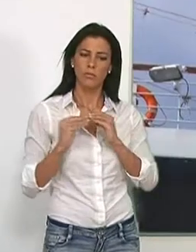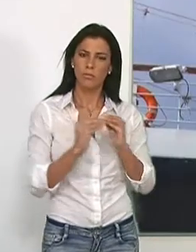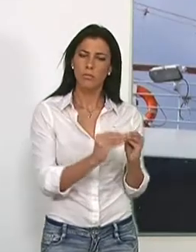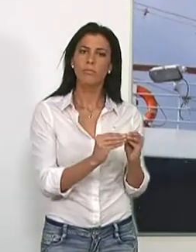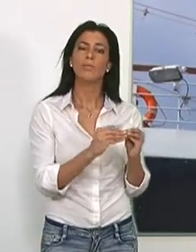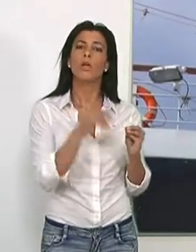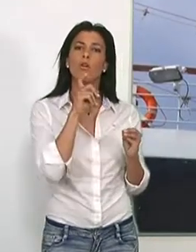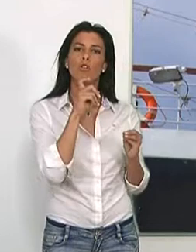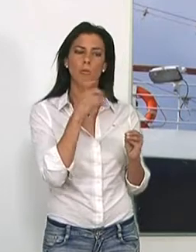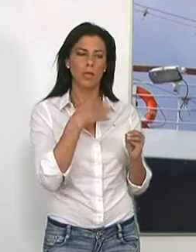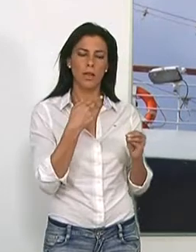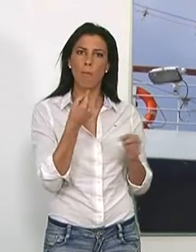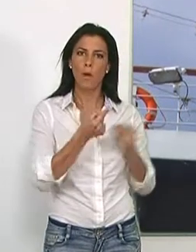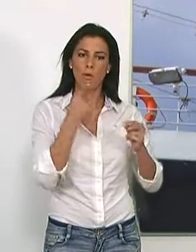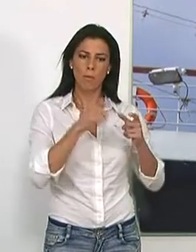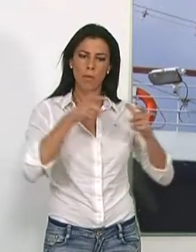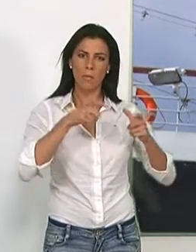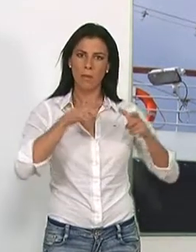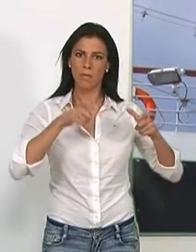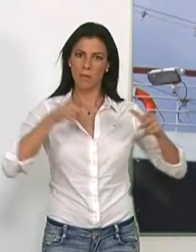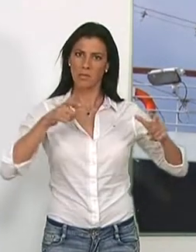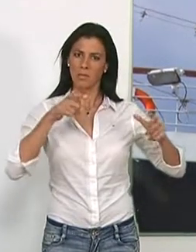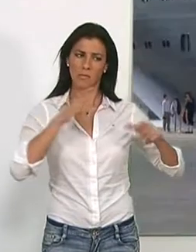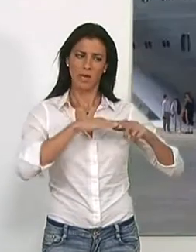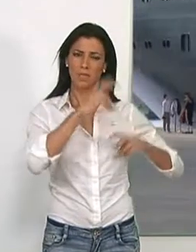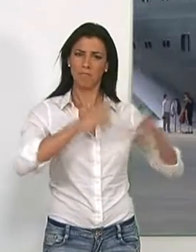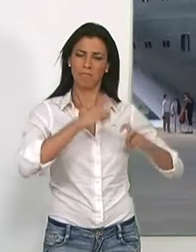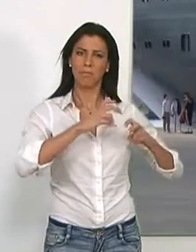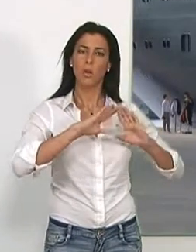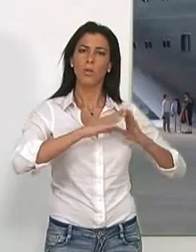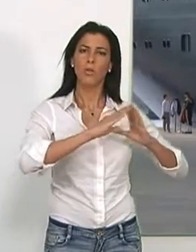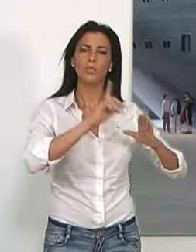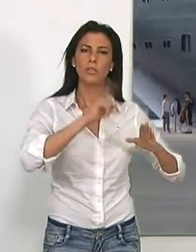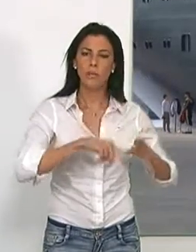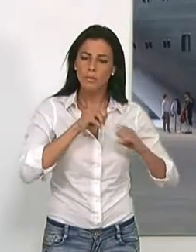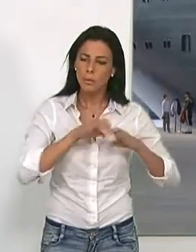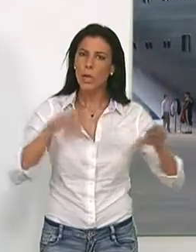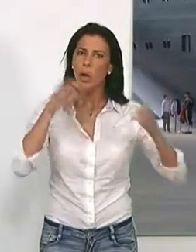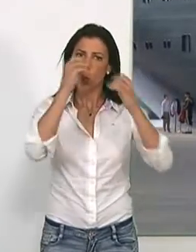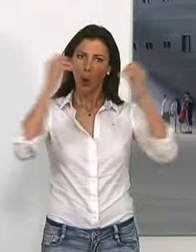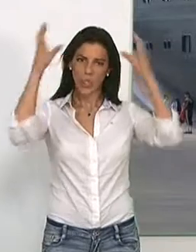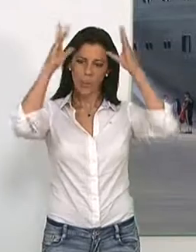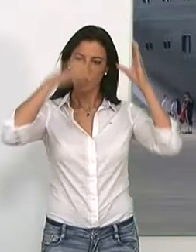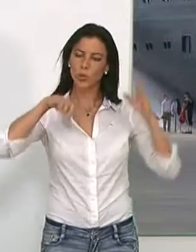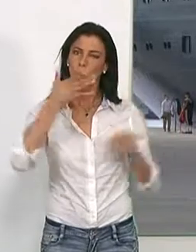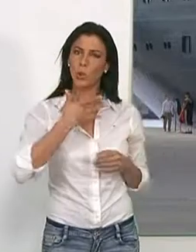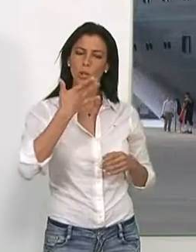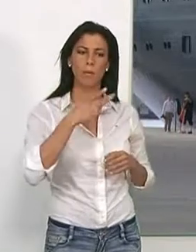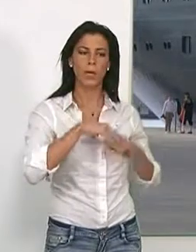a cabo para recibir el número cada vez más creciente de cruceros y distribuir conocimiento sobre un sector que estimula la